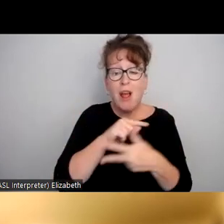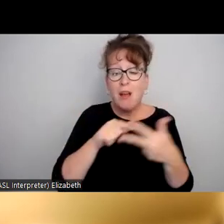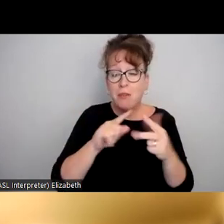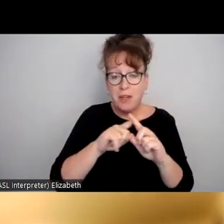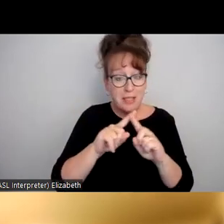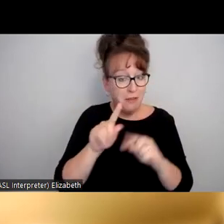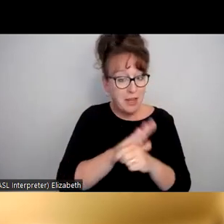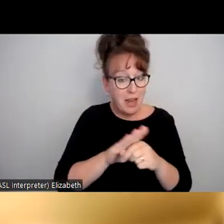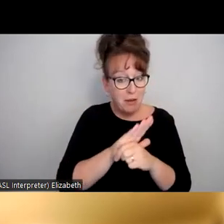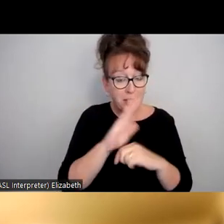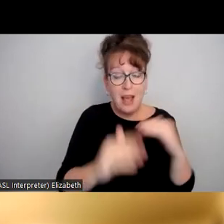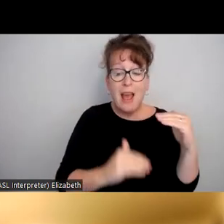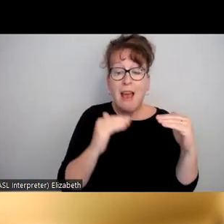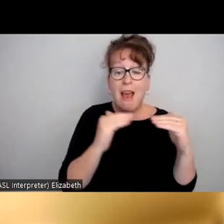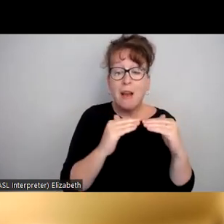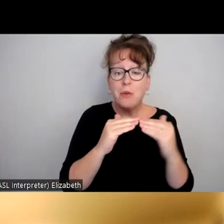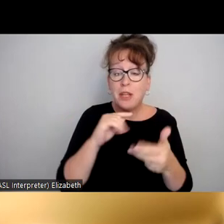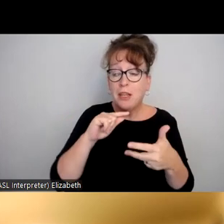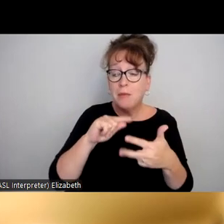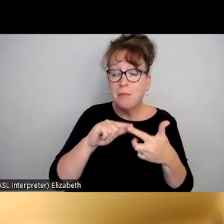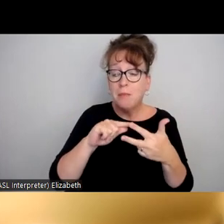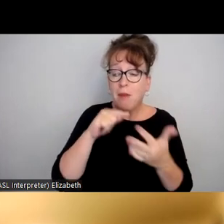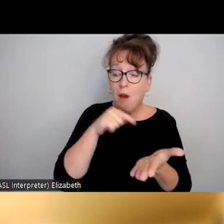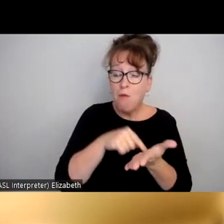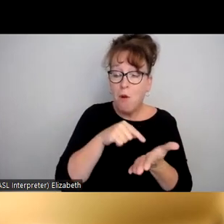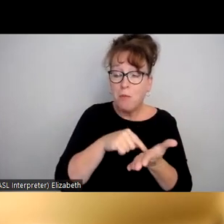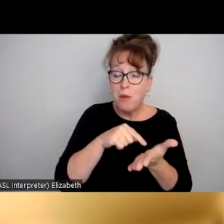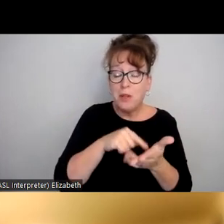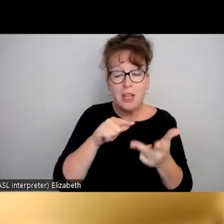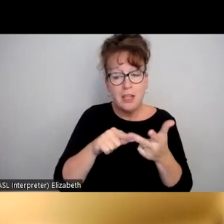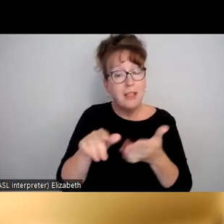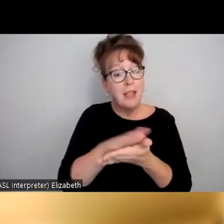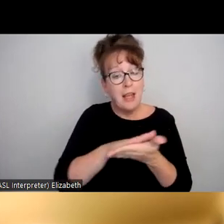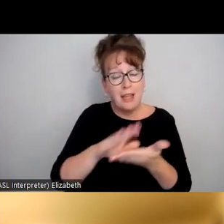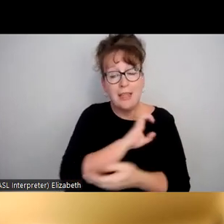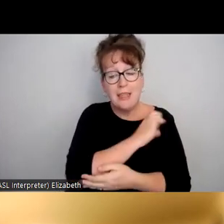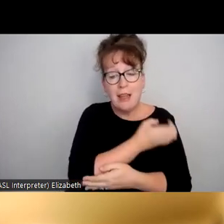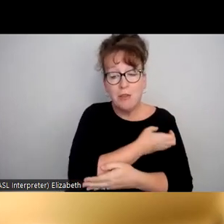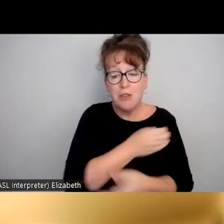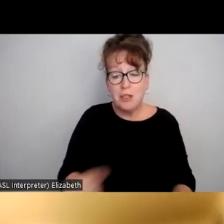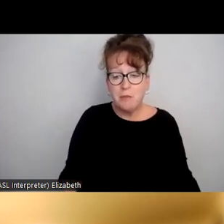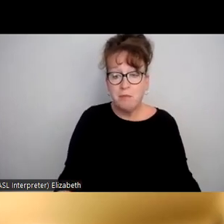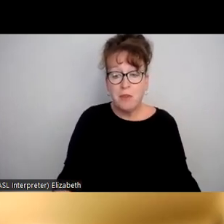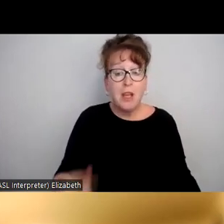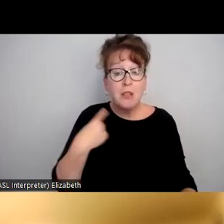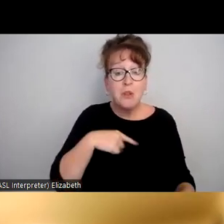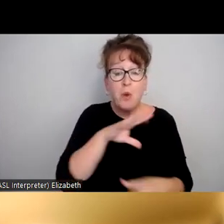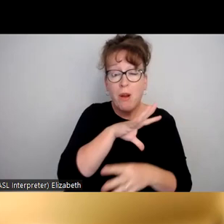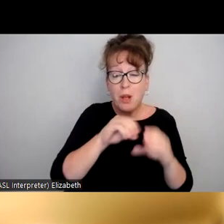reglamentaciones de ambiente que son la el affordability